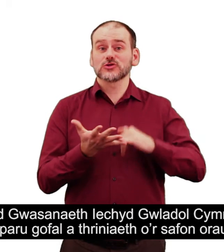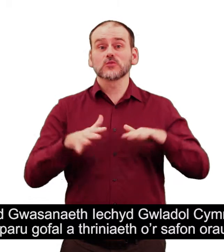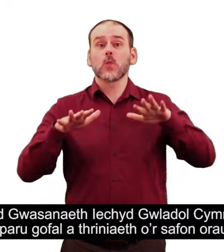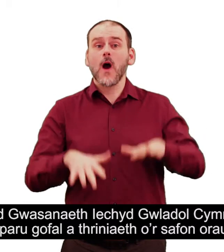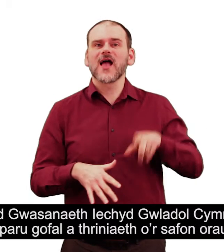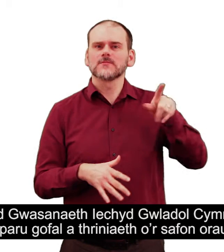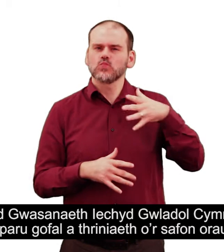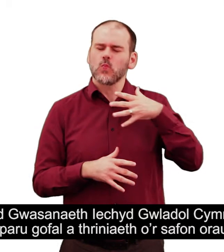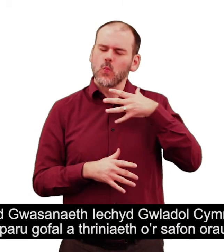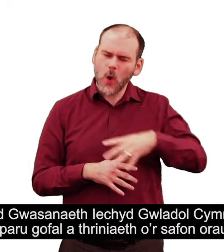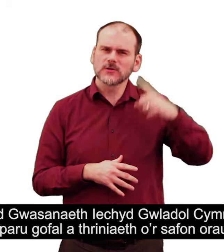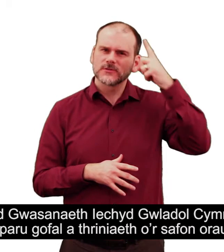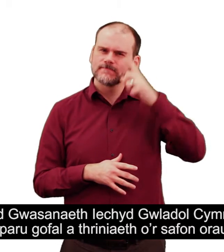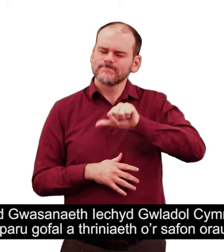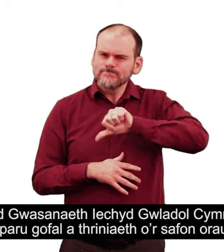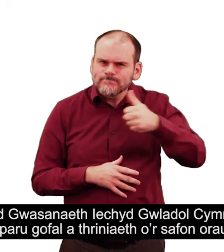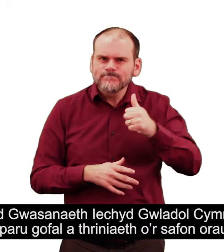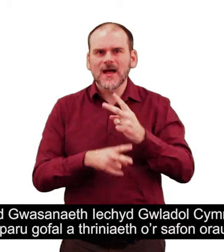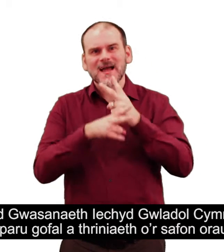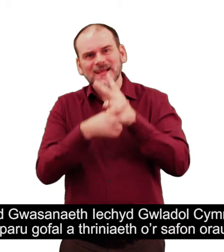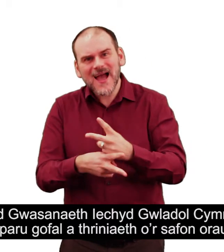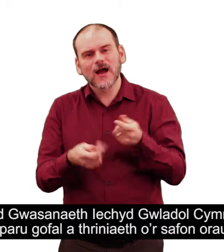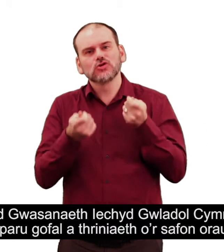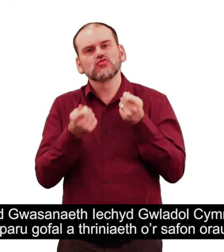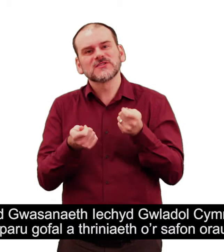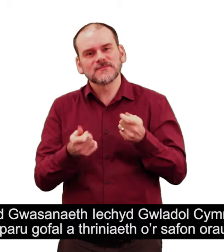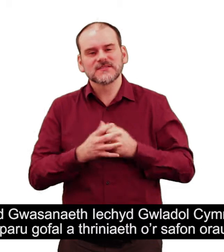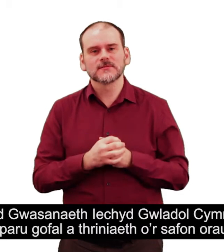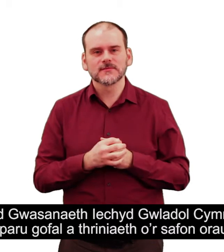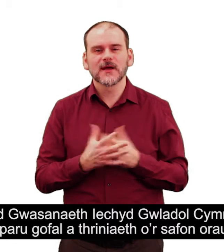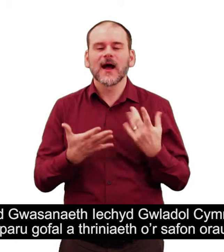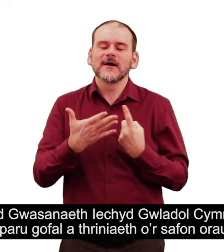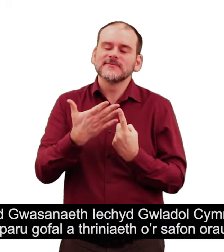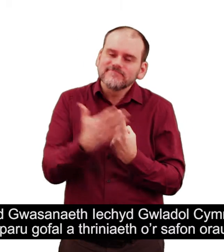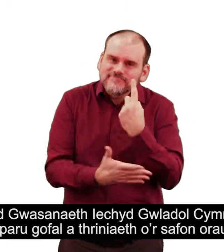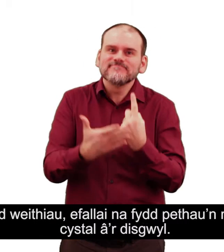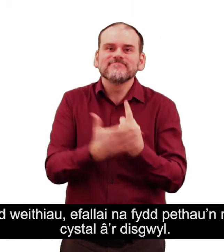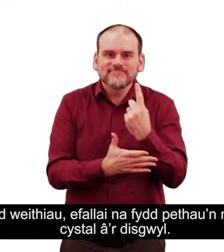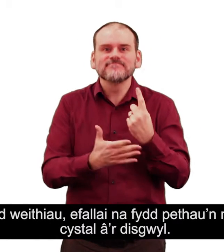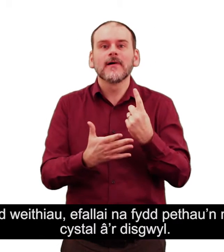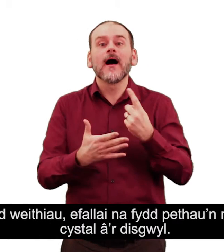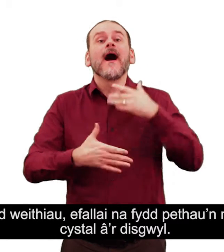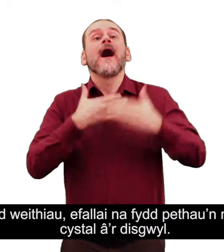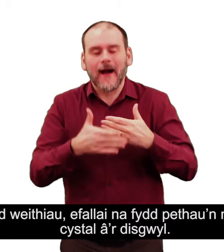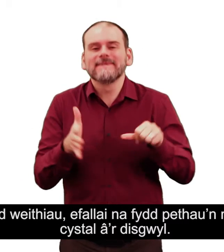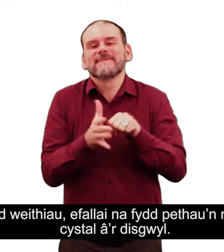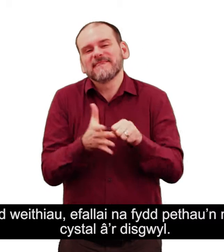Nod Gwasanaeth Iechyd Gwladol Cymru yw darparu gofal a thryniaeth o'r safon orau un, ond weithiau efallai na fydd